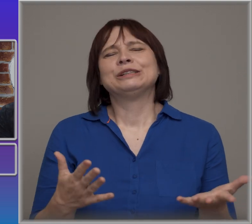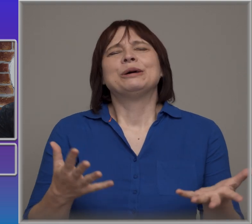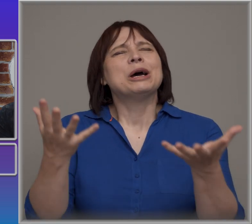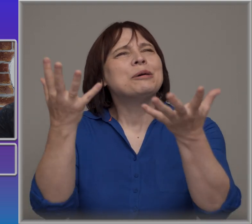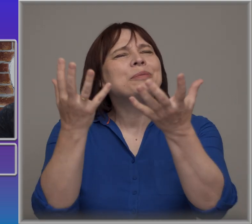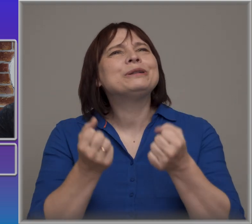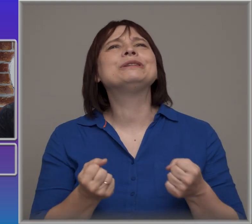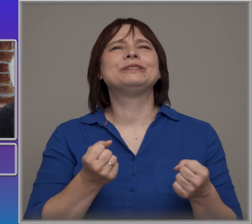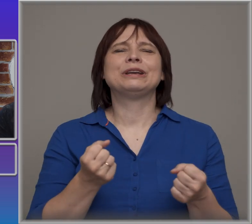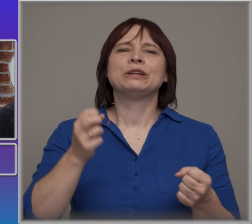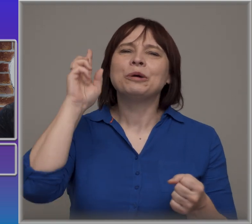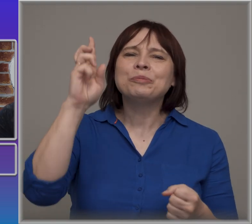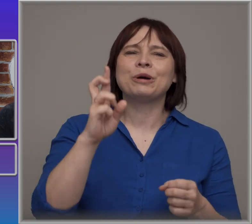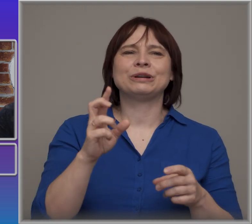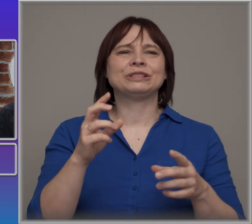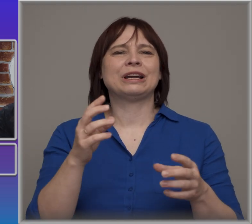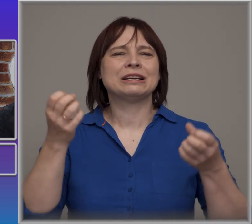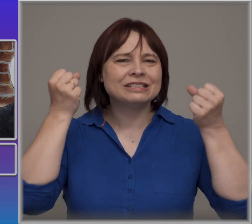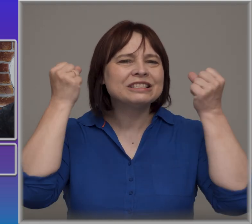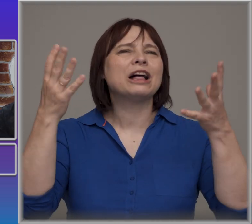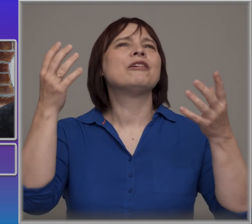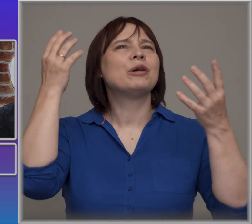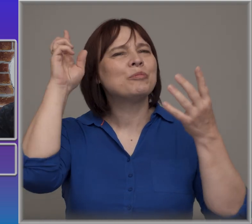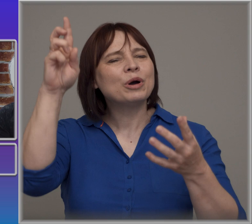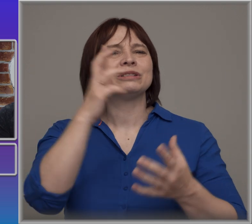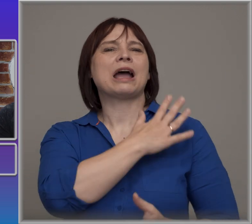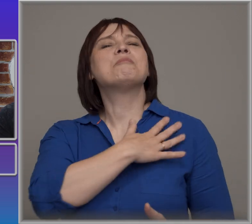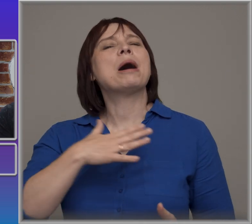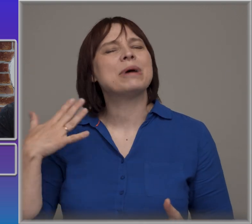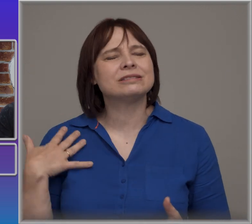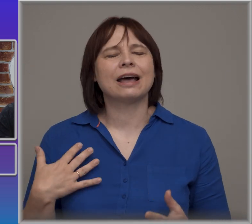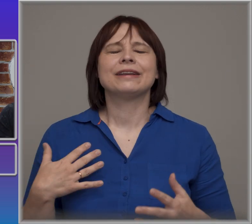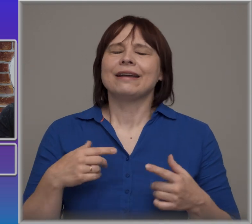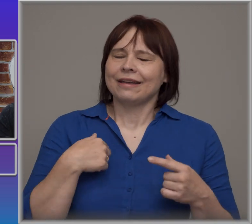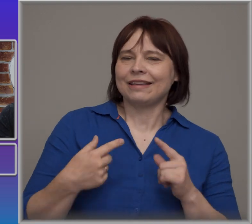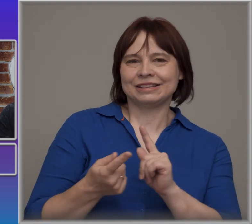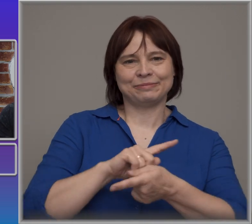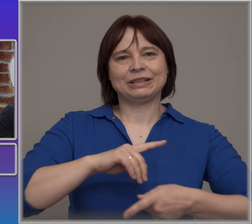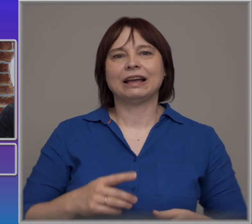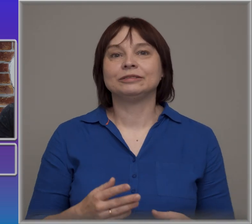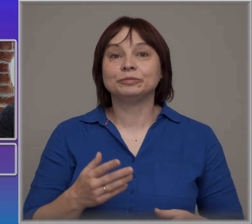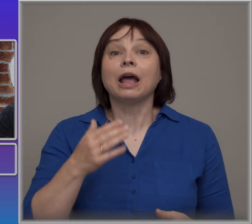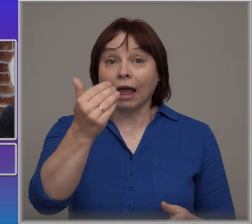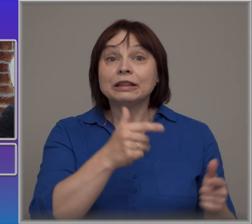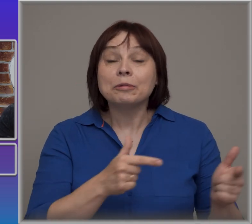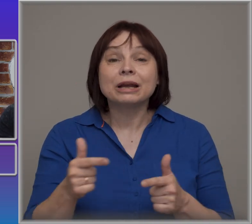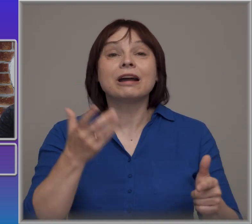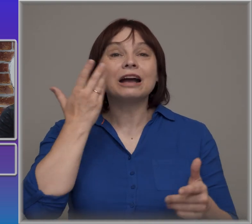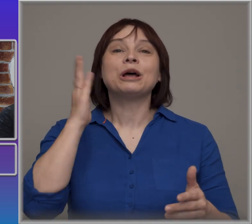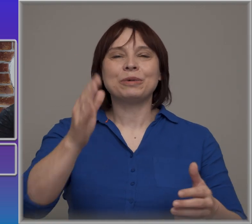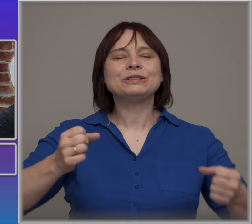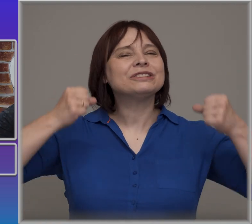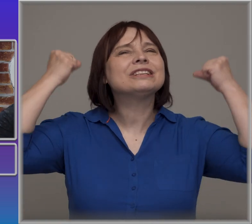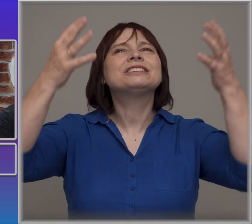вы знаете, готовьтесь обязательно, когда вы будете поклоняться Господу, славить Его, благодарить Его. Вы будете находиться в присутствии